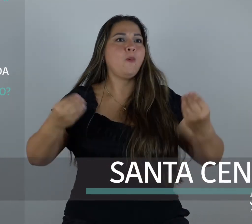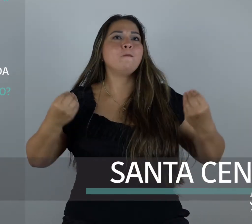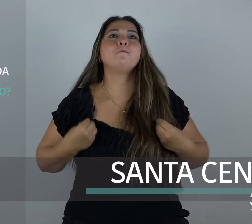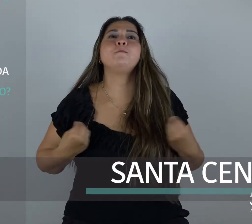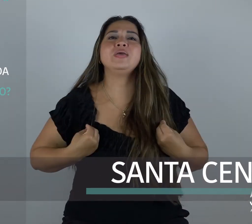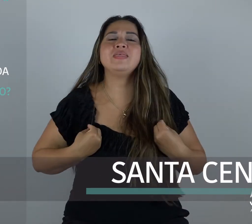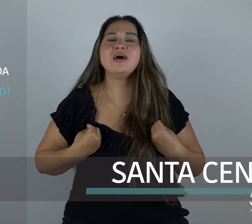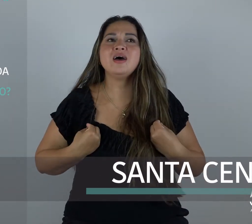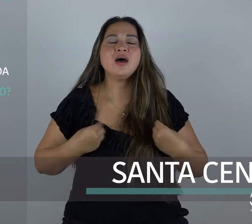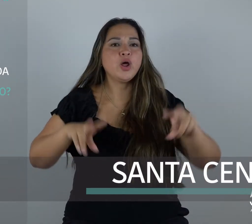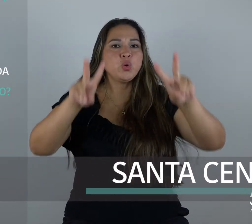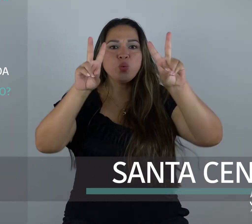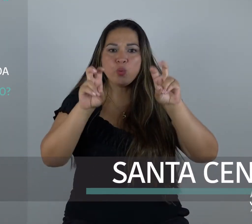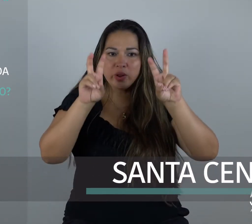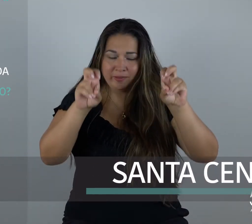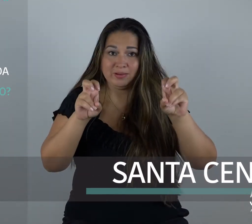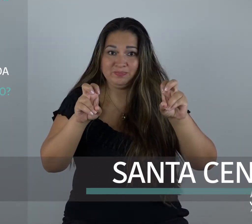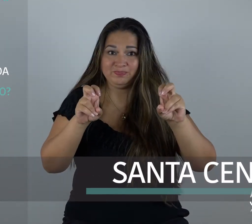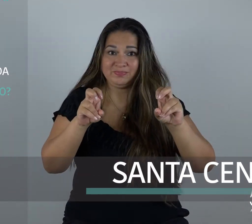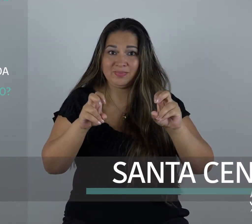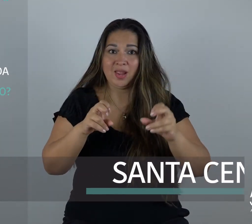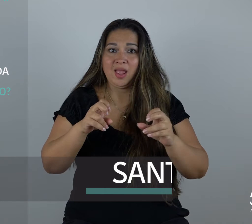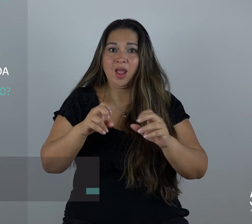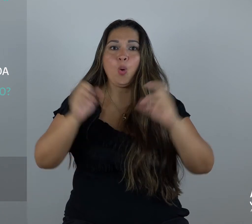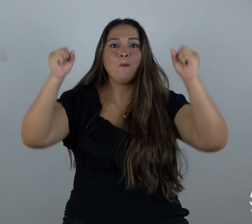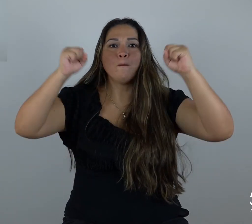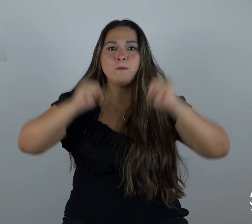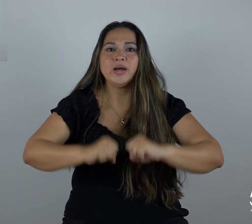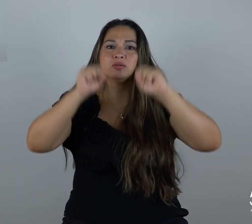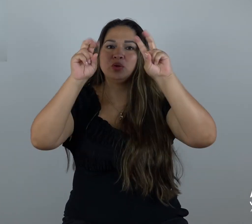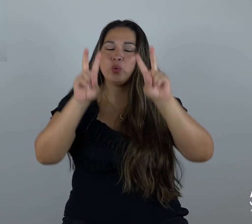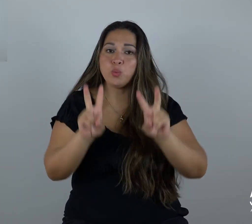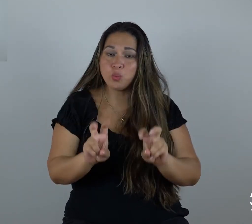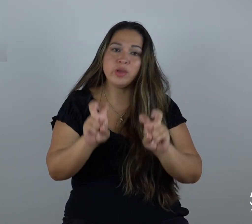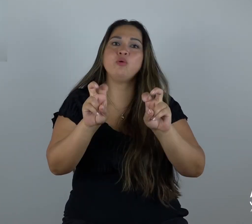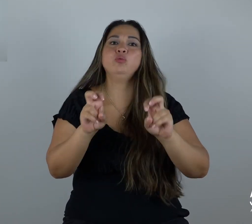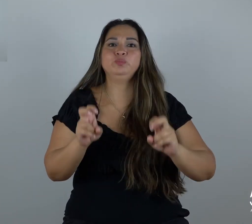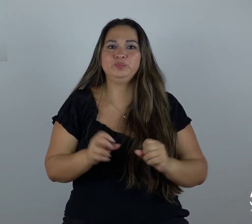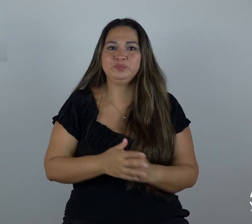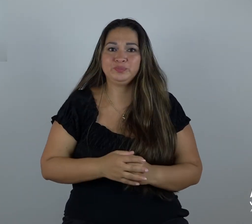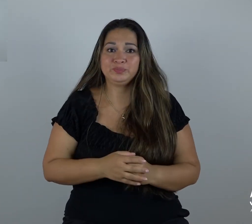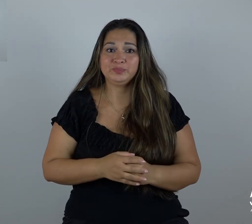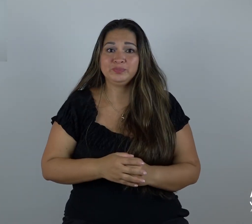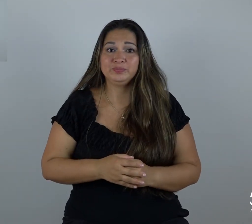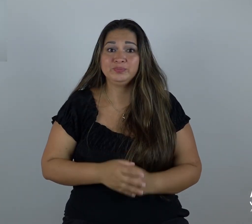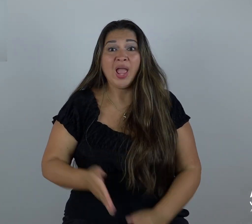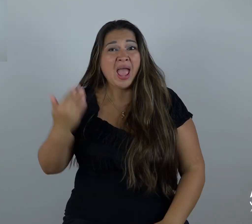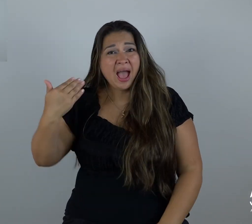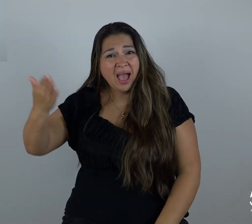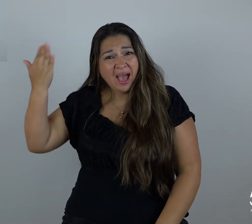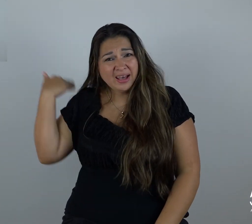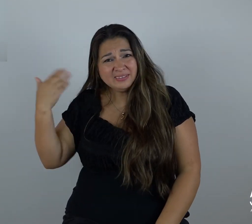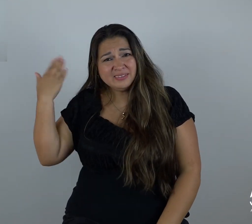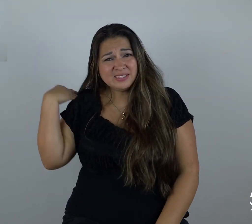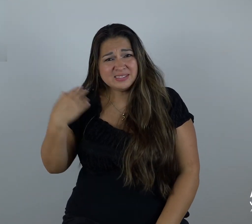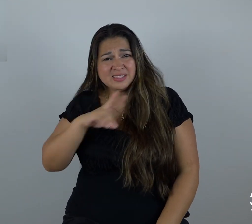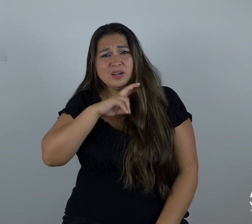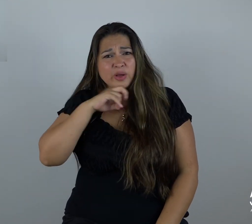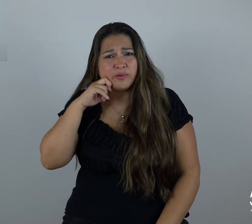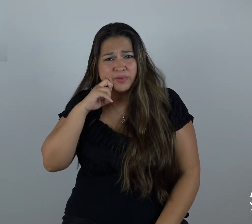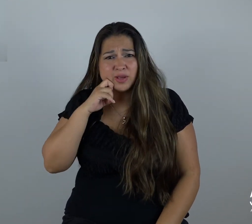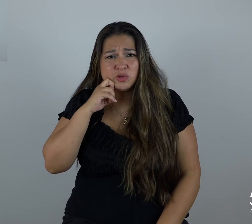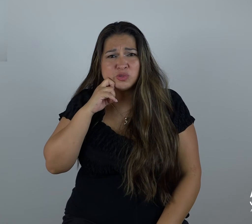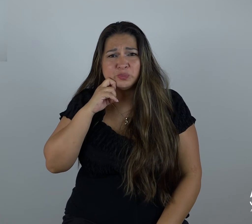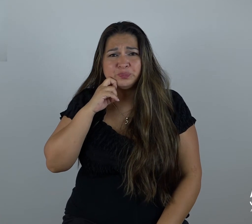vida, un nuevo pacto. No es un pacto de la ley, no es un pacto de la ley. En la Pascua judía hubo que matar